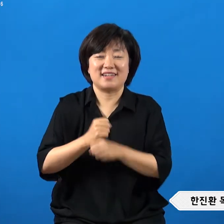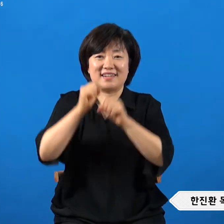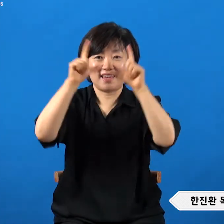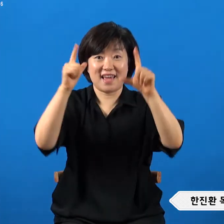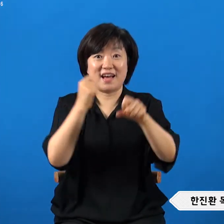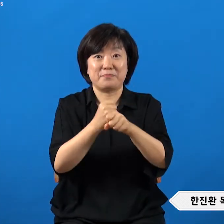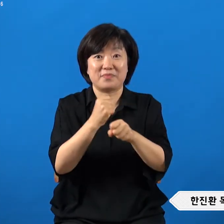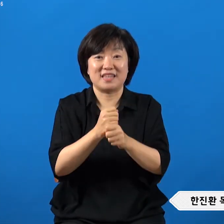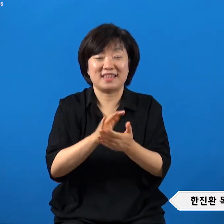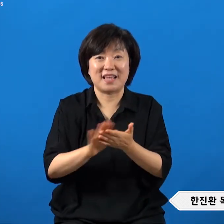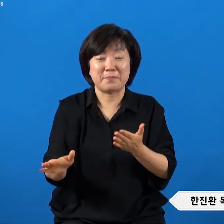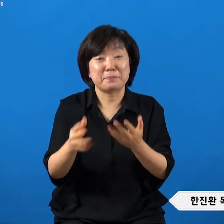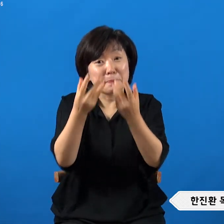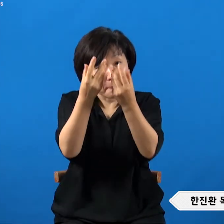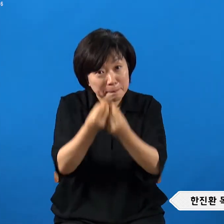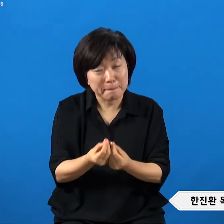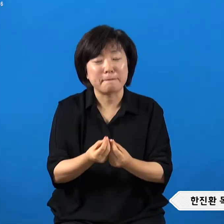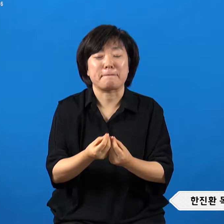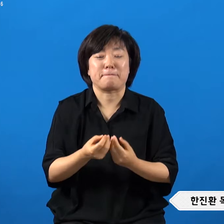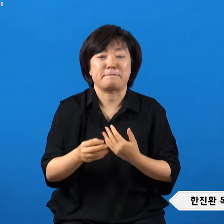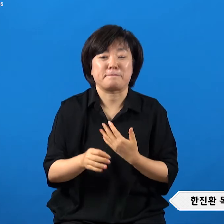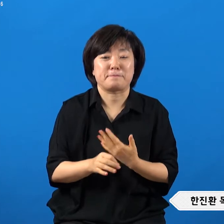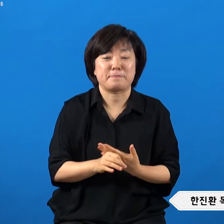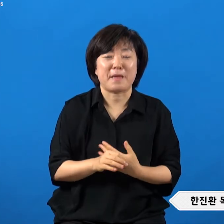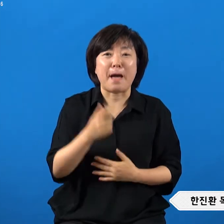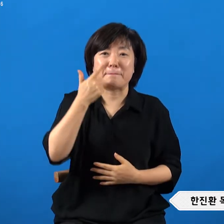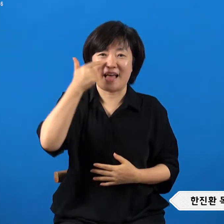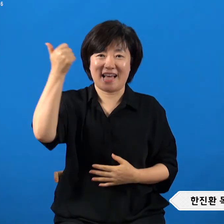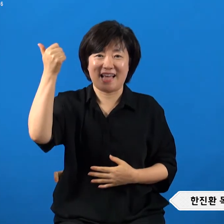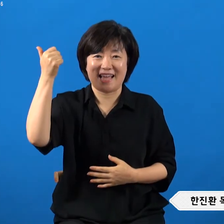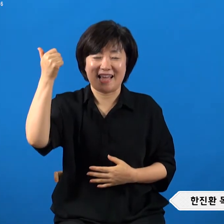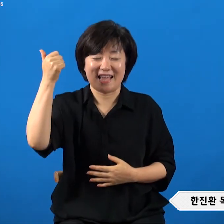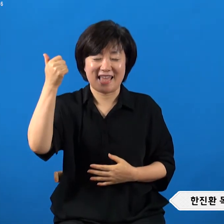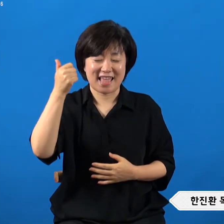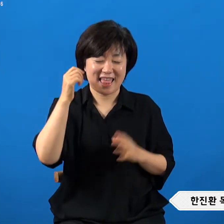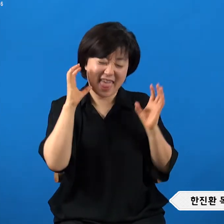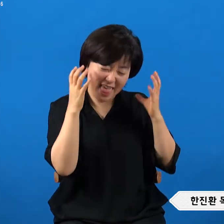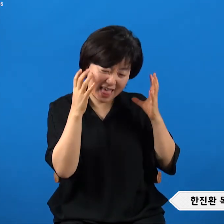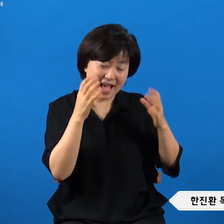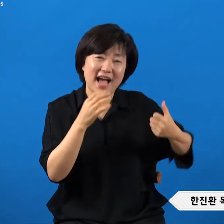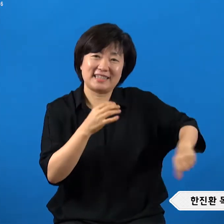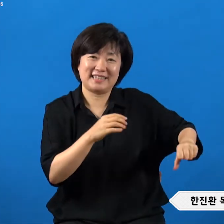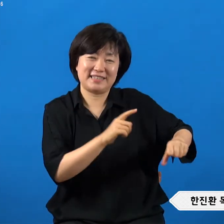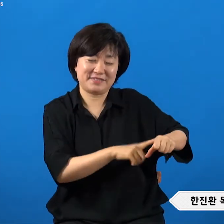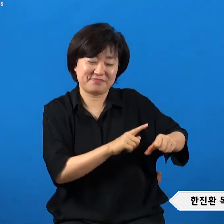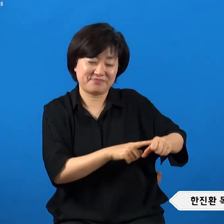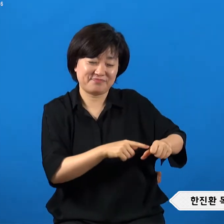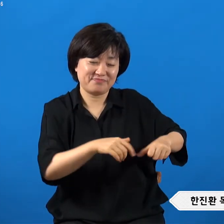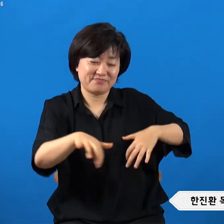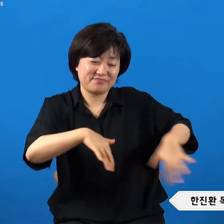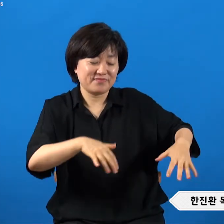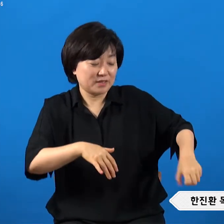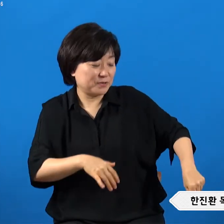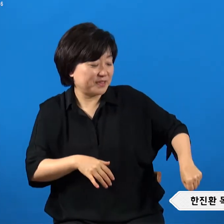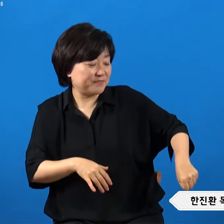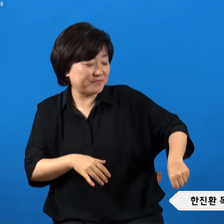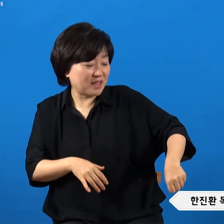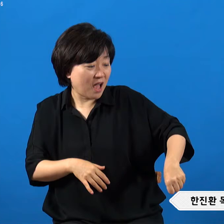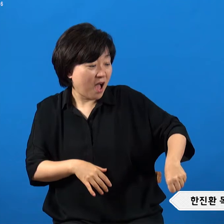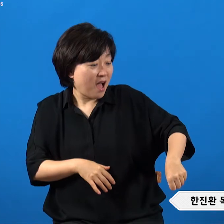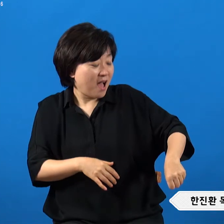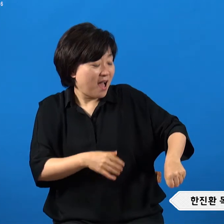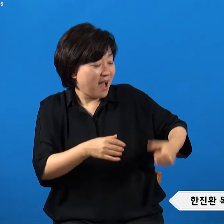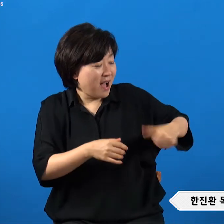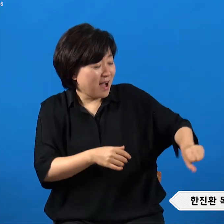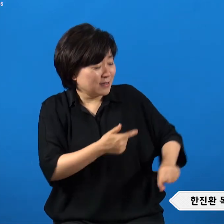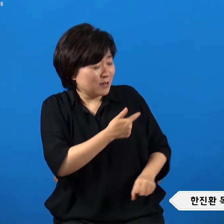예를 들어야 잘 이해를 하실 수 있을 겁니다. 아빠가 어린 아들과 함께 길을 가다가 갑자기